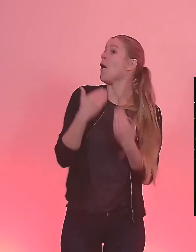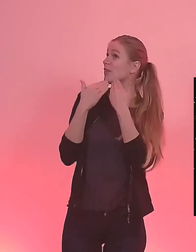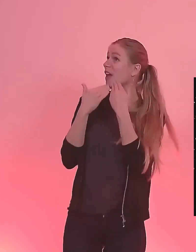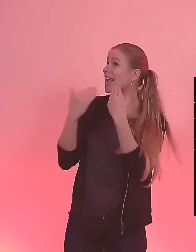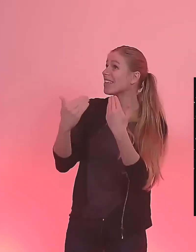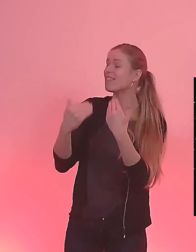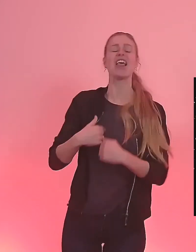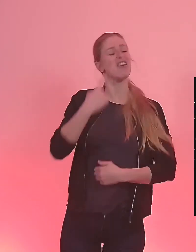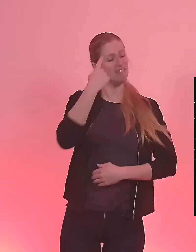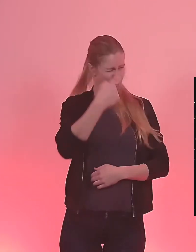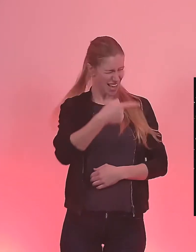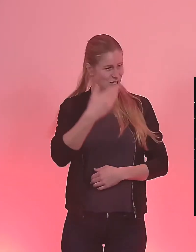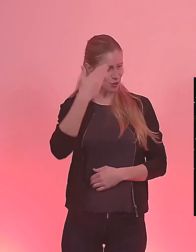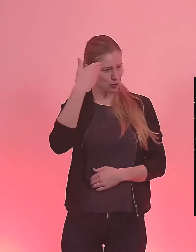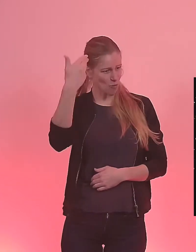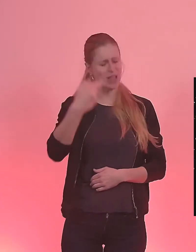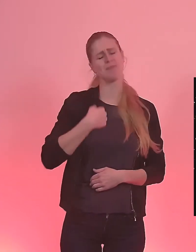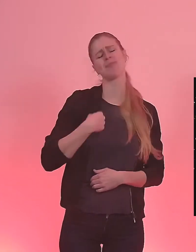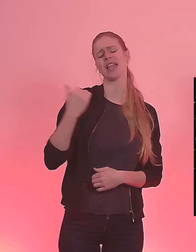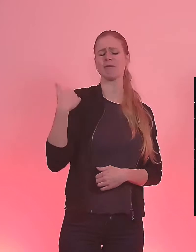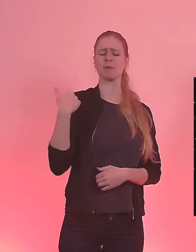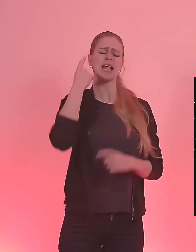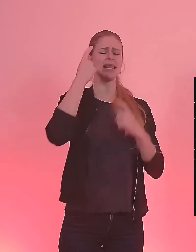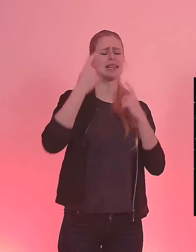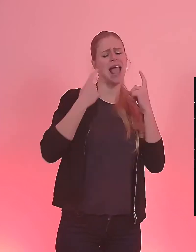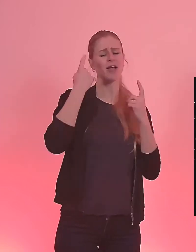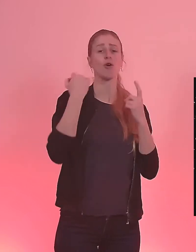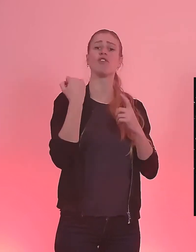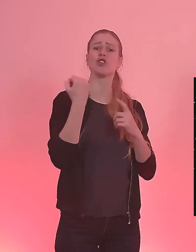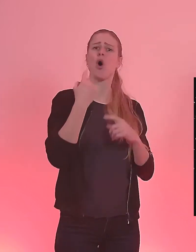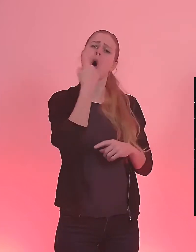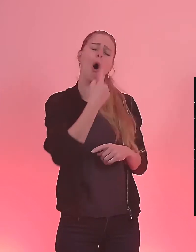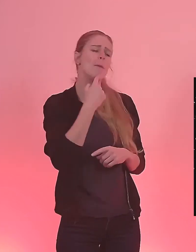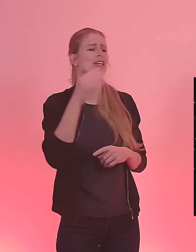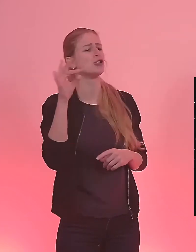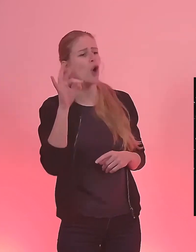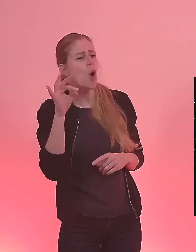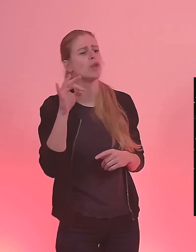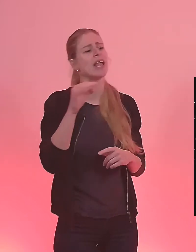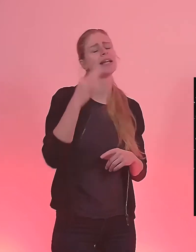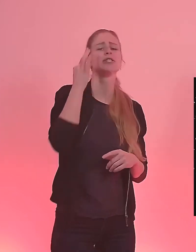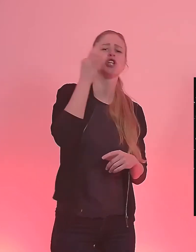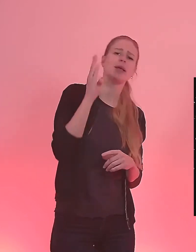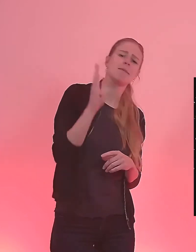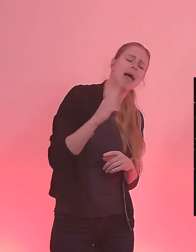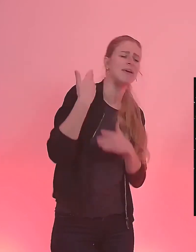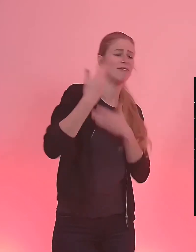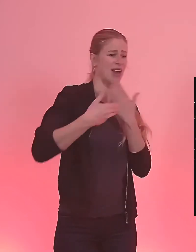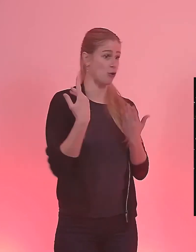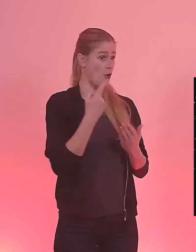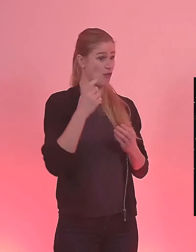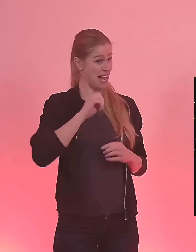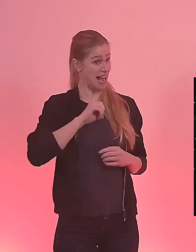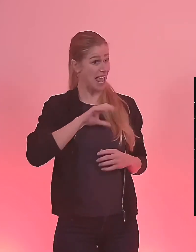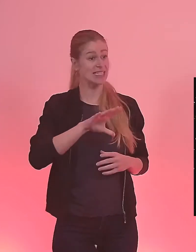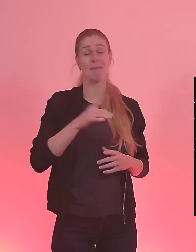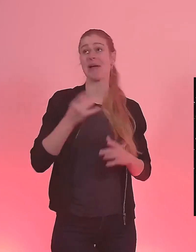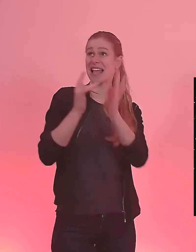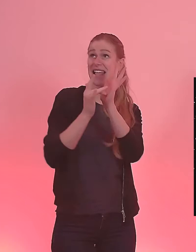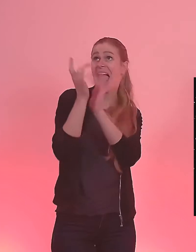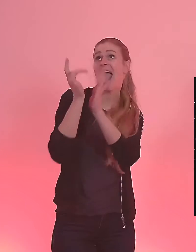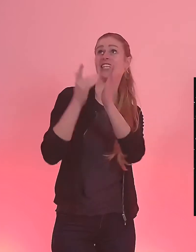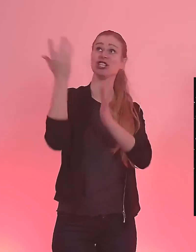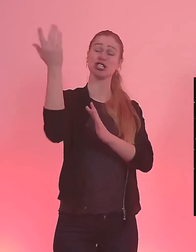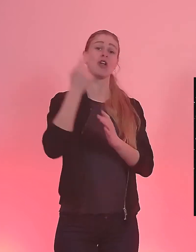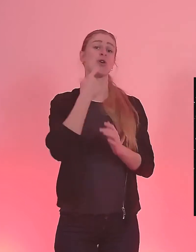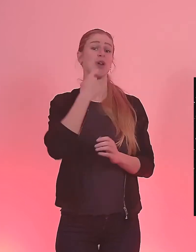Want weet je, Sophie, ik moest net denken... Want opa Ton en tante Beppie vertelden net het verhaal over een lichtje zijn. Ja. Nou, Jezus is natuurlijk het licht